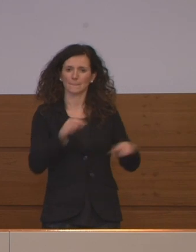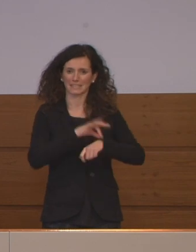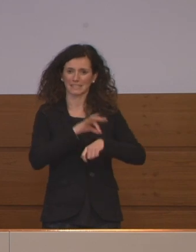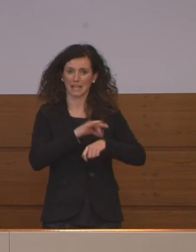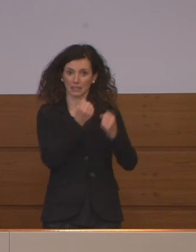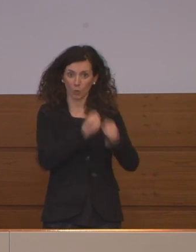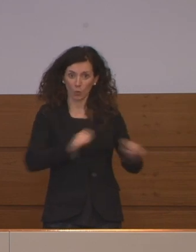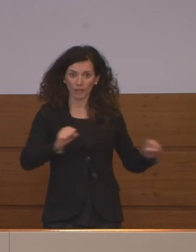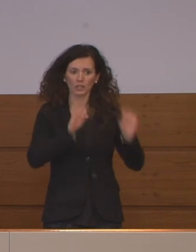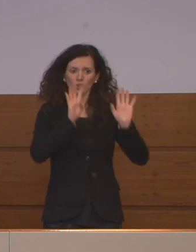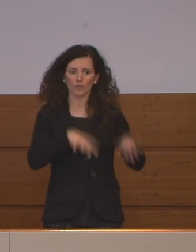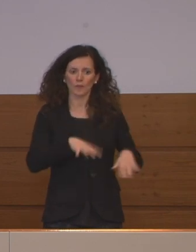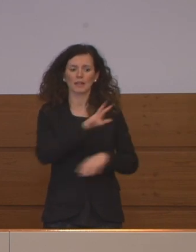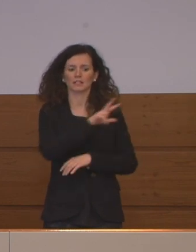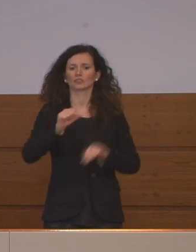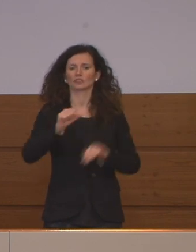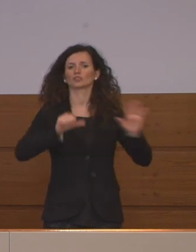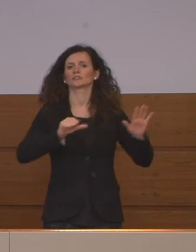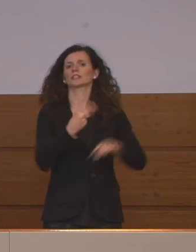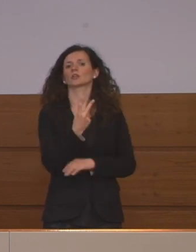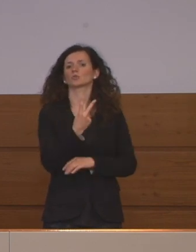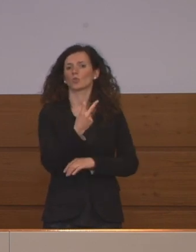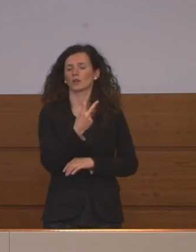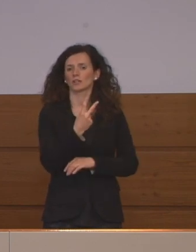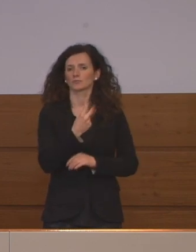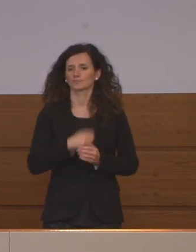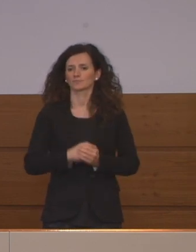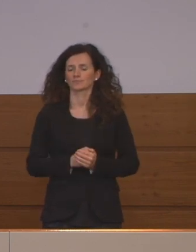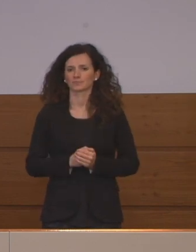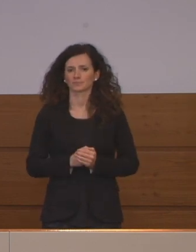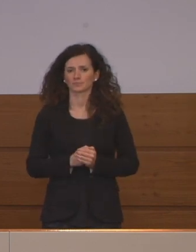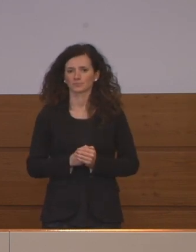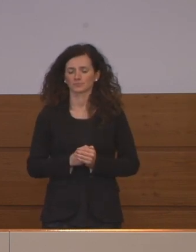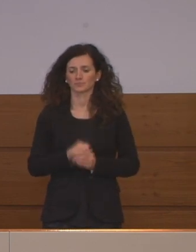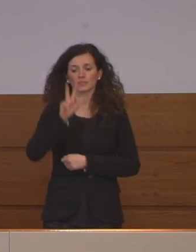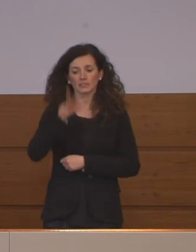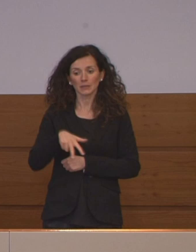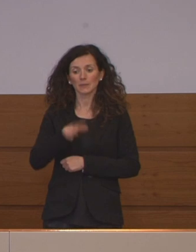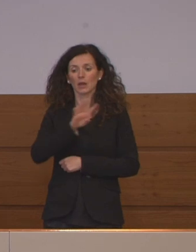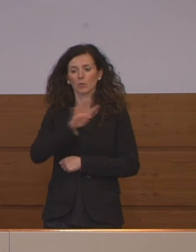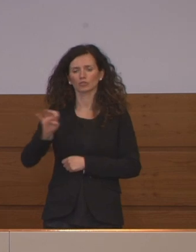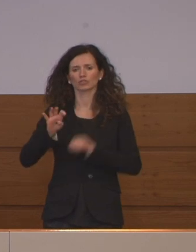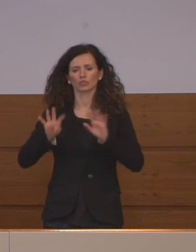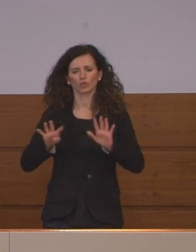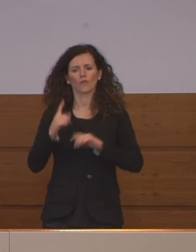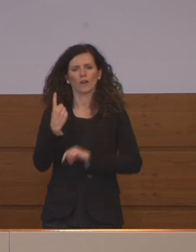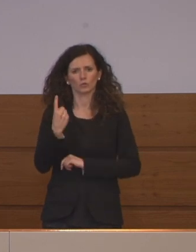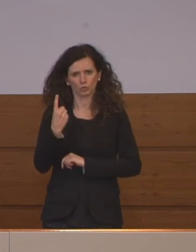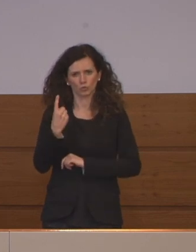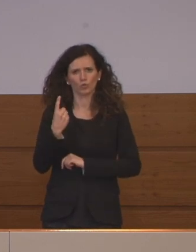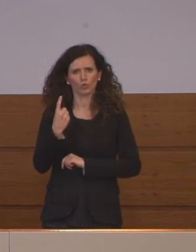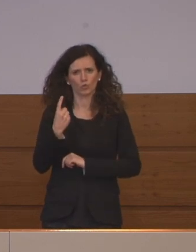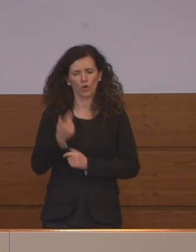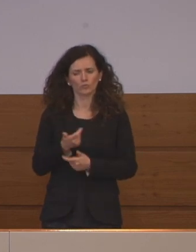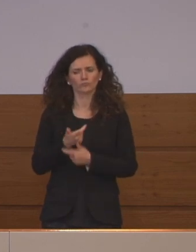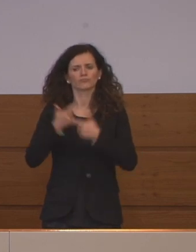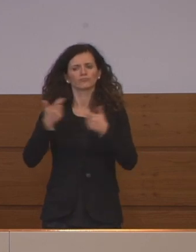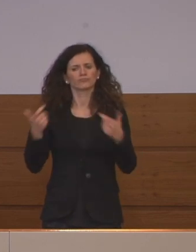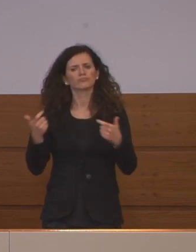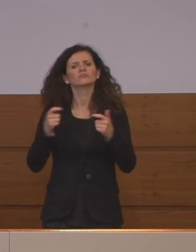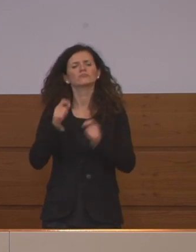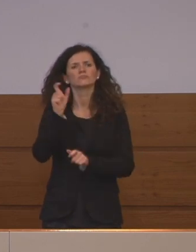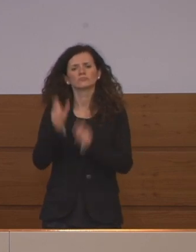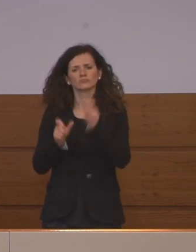9.000 362 è di 3.491 l'incremento delle persone